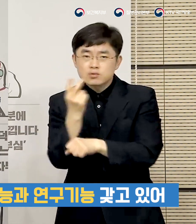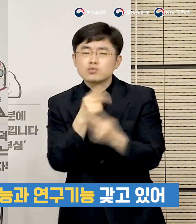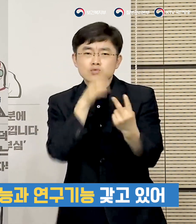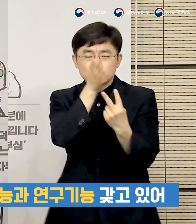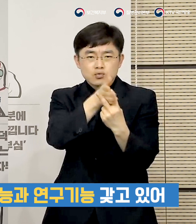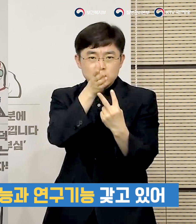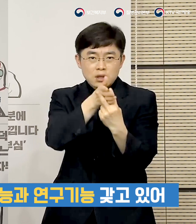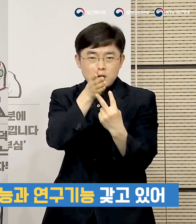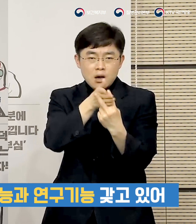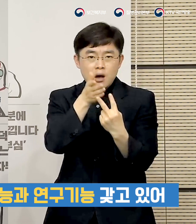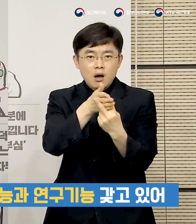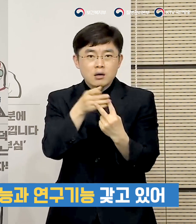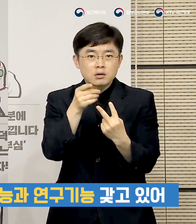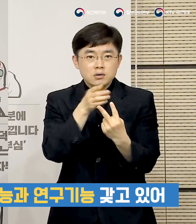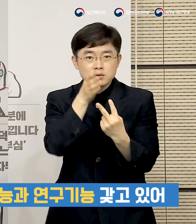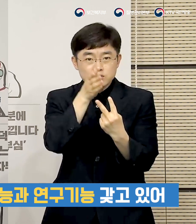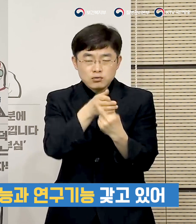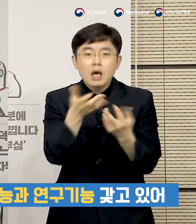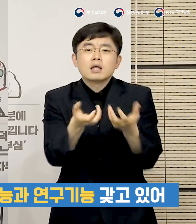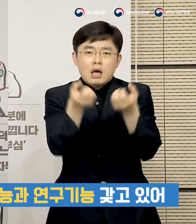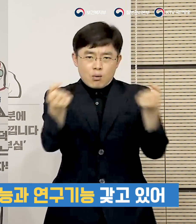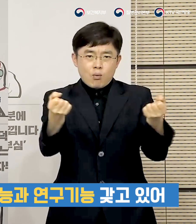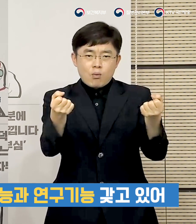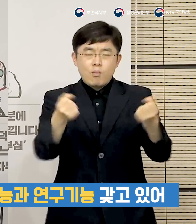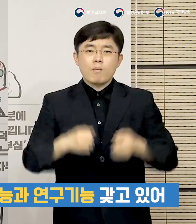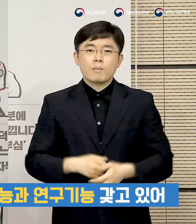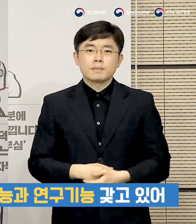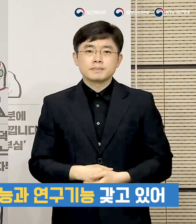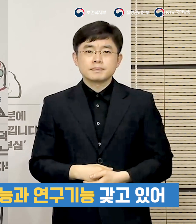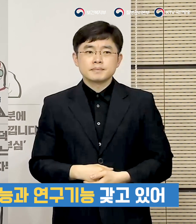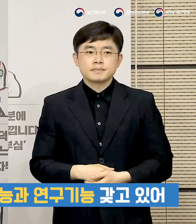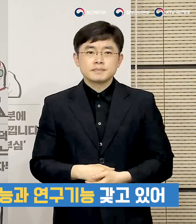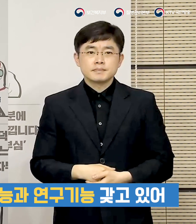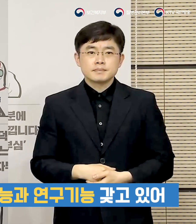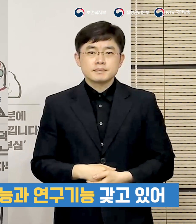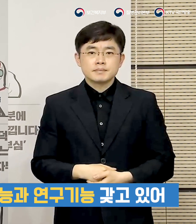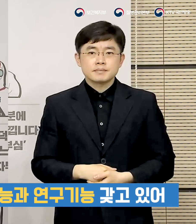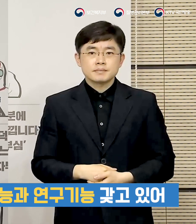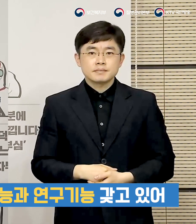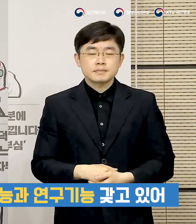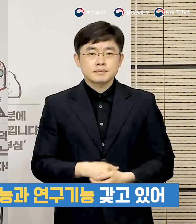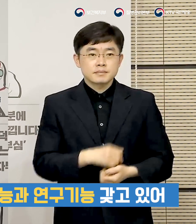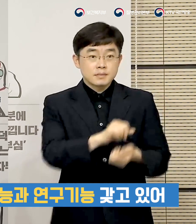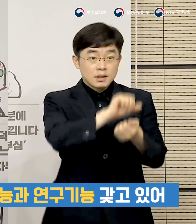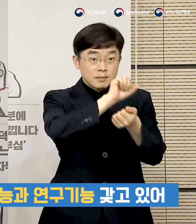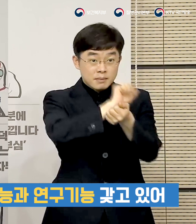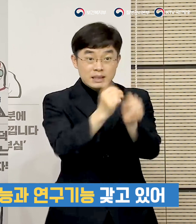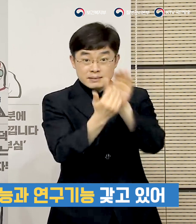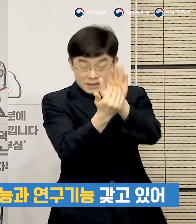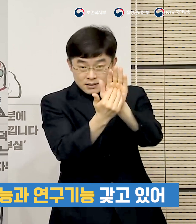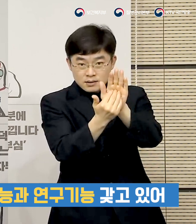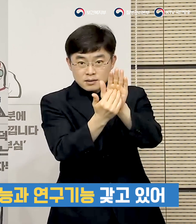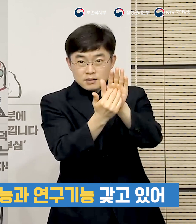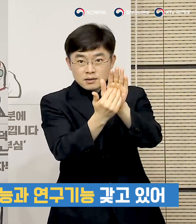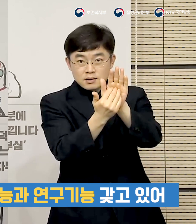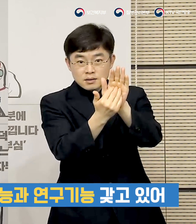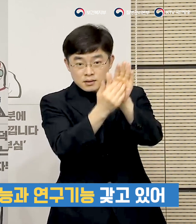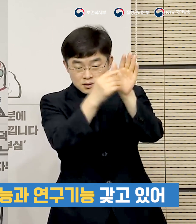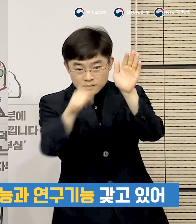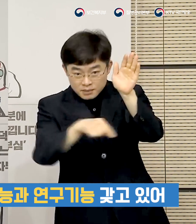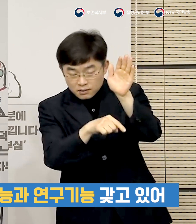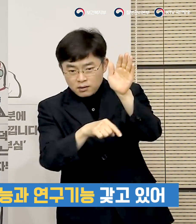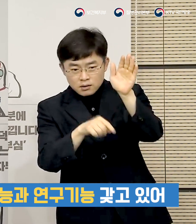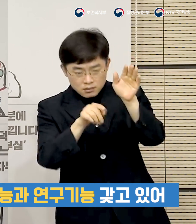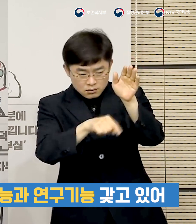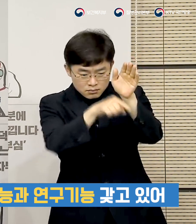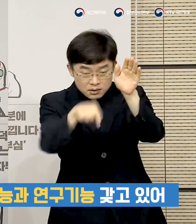개가 병립에서 존재를 하고 있습니다. 방역 밑에 기술 개발을 붙여서 이렇게 운영하는 국가는 거의